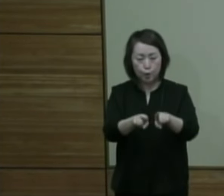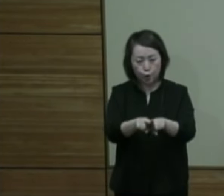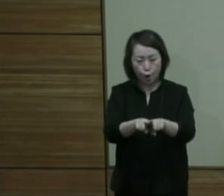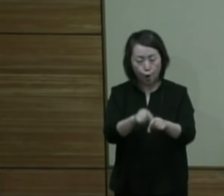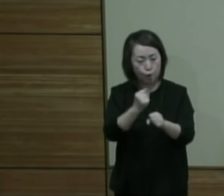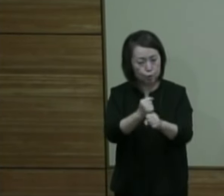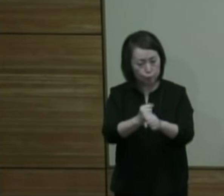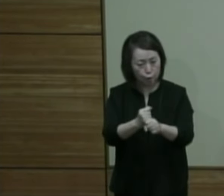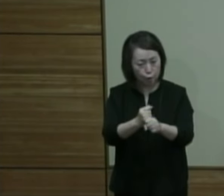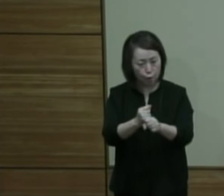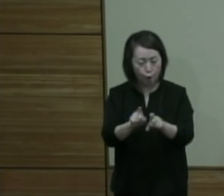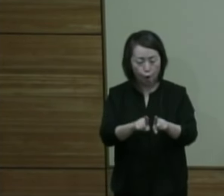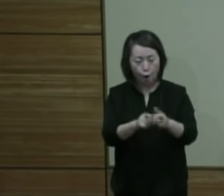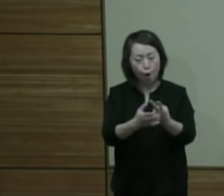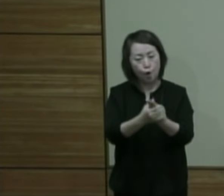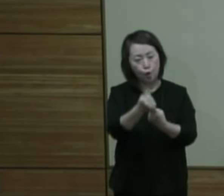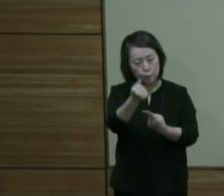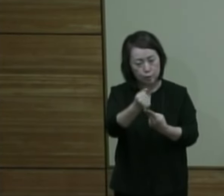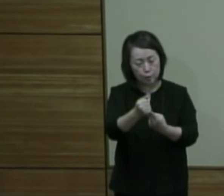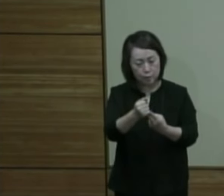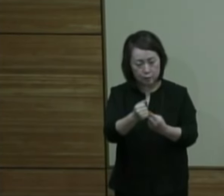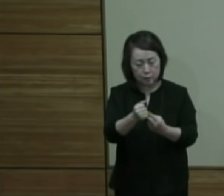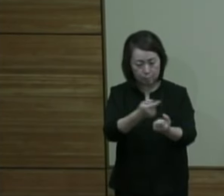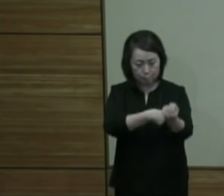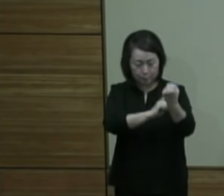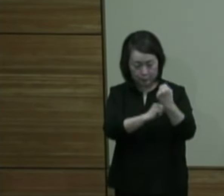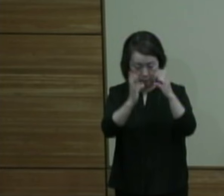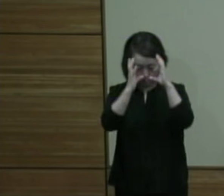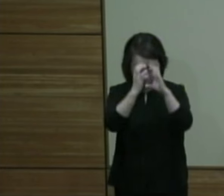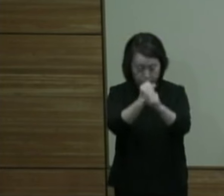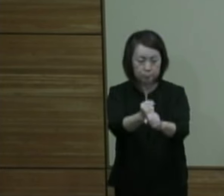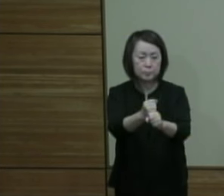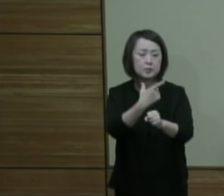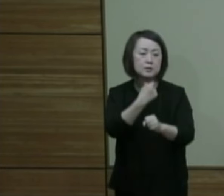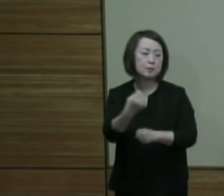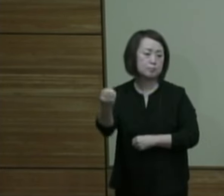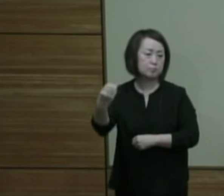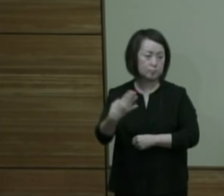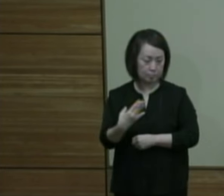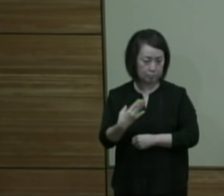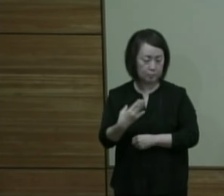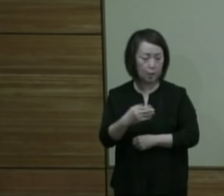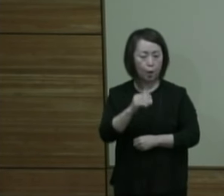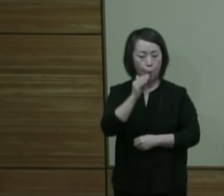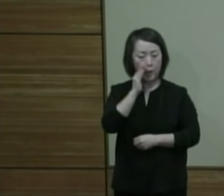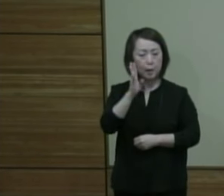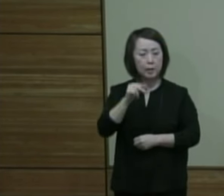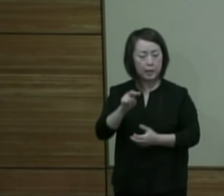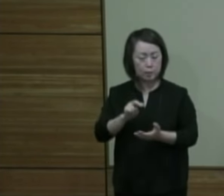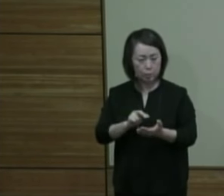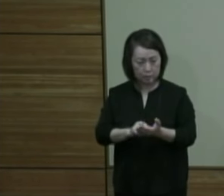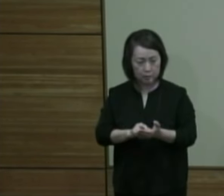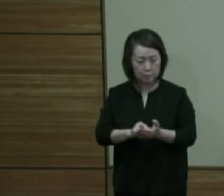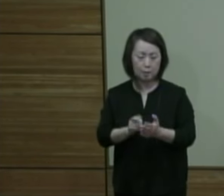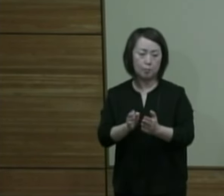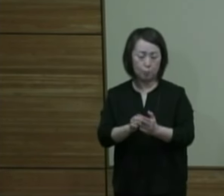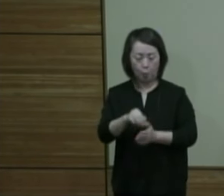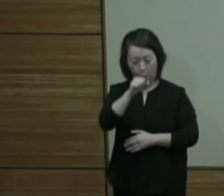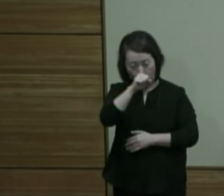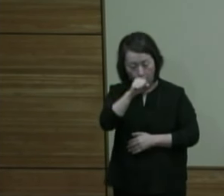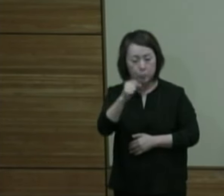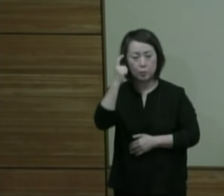られたいということで、リーダーシップを発揮されています。まあ、我々も和歌山県としてもあの大賛成です